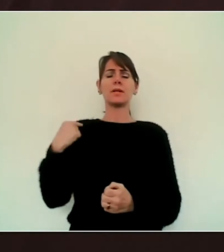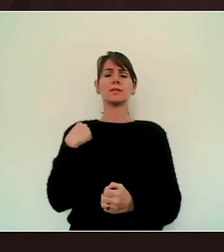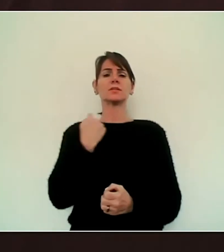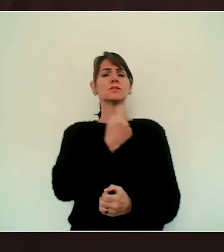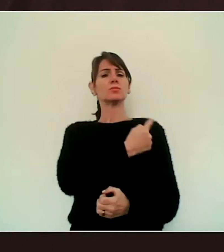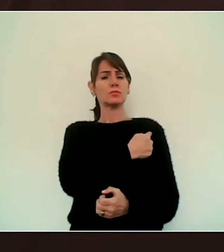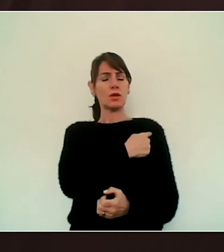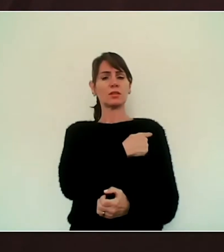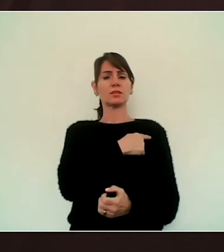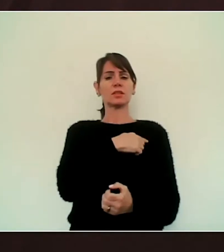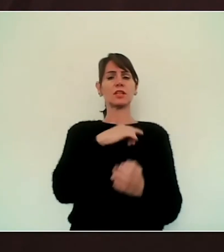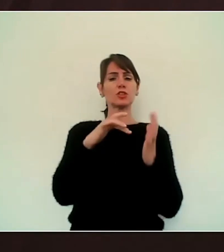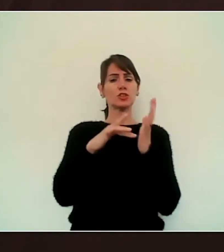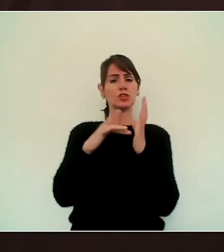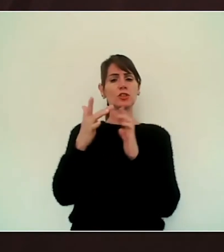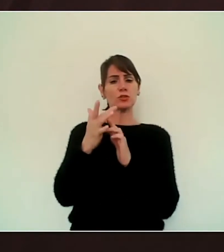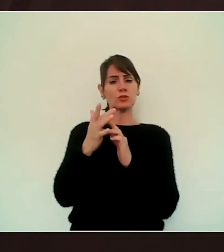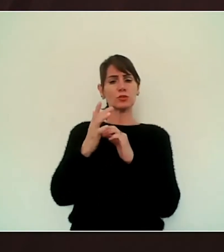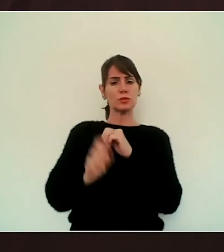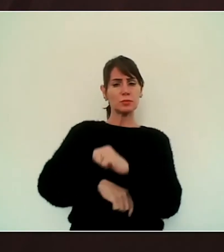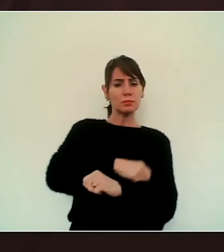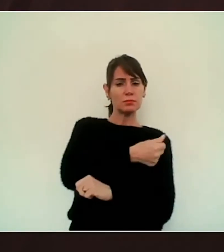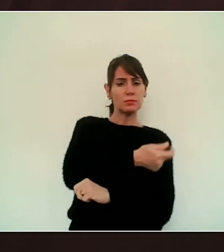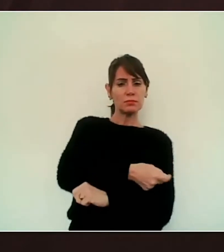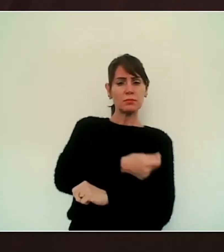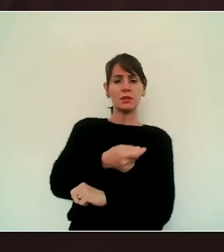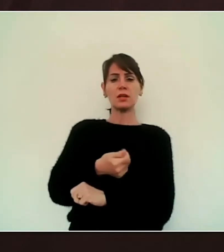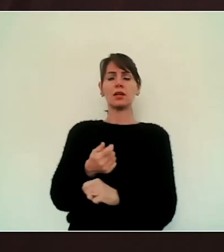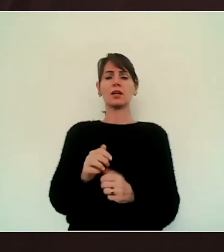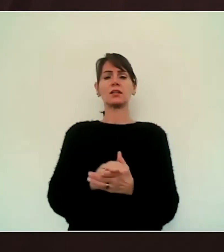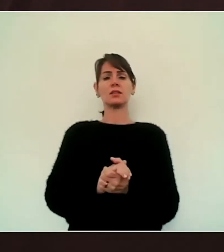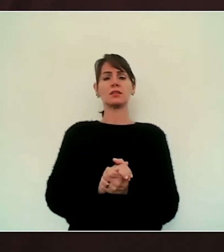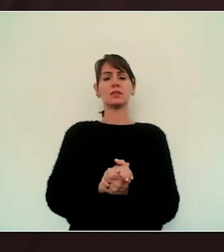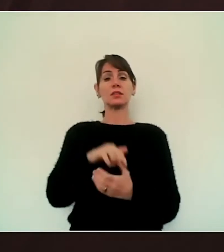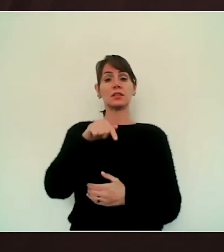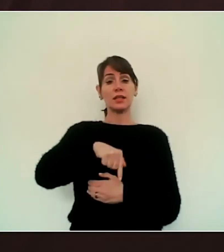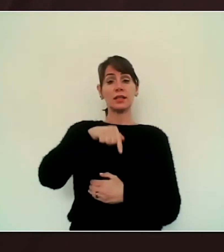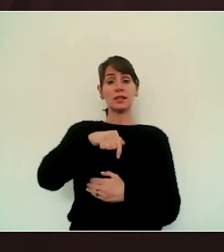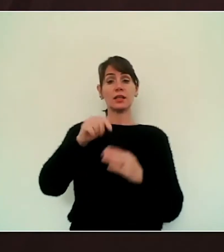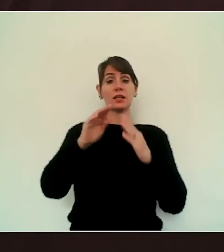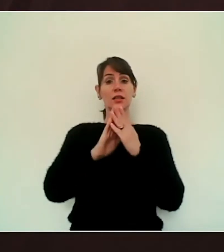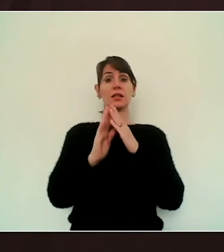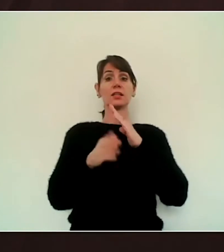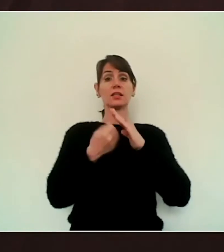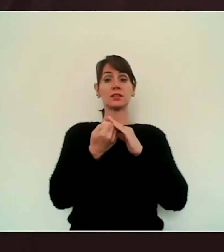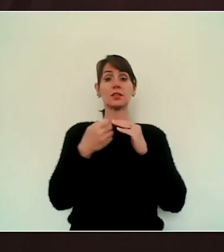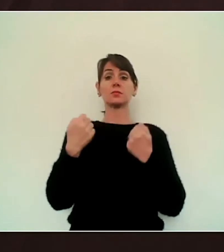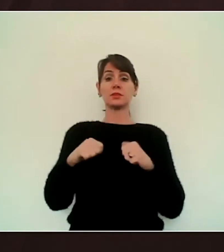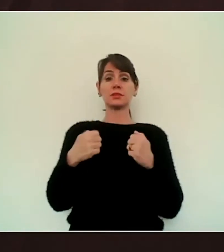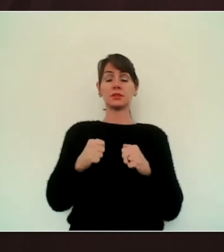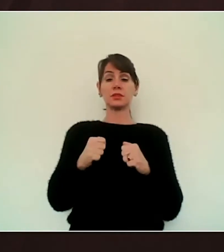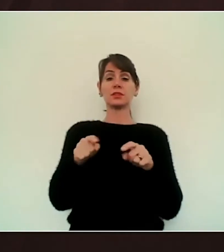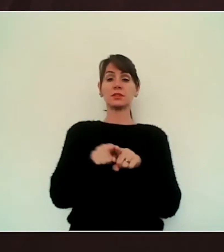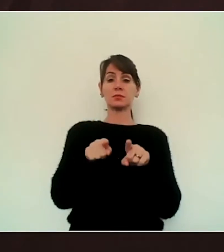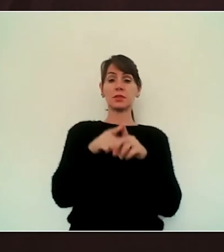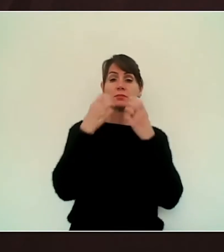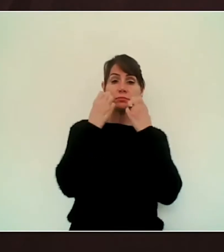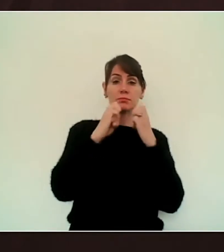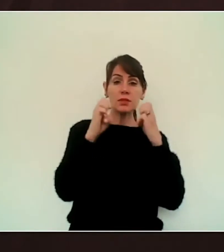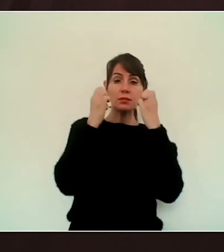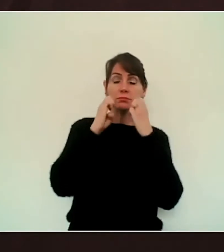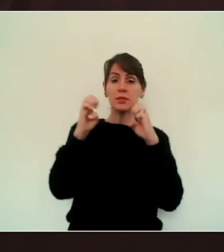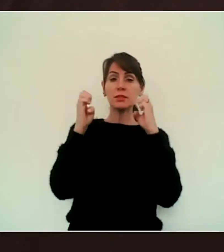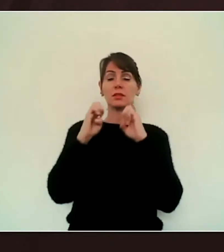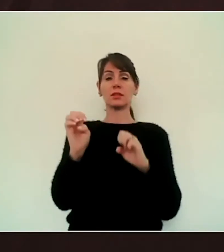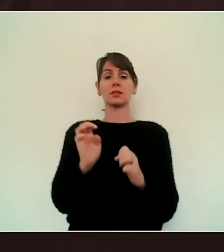Jesus veio para semear e a igreja está aqui para semear. Vamos semear. Só que em João,